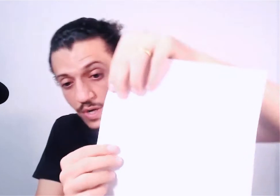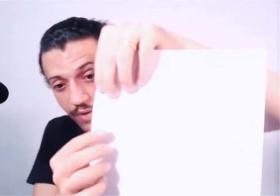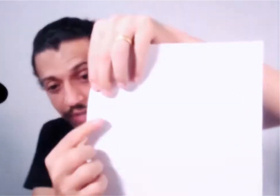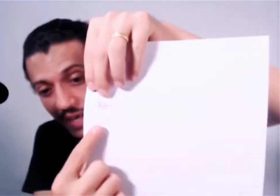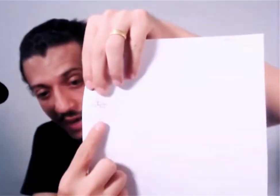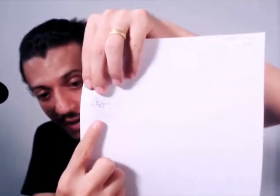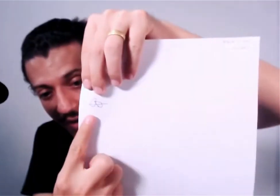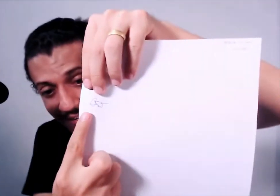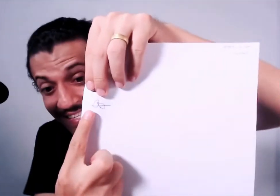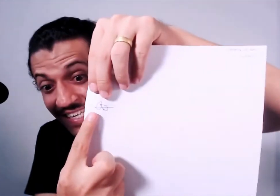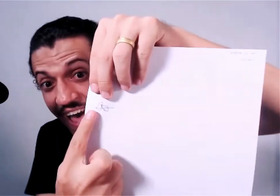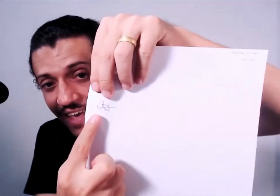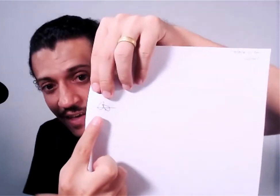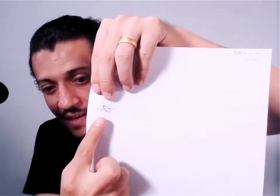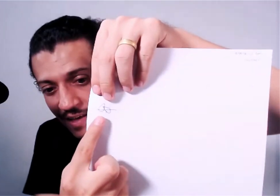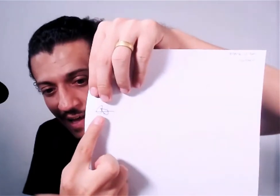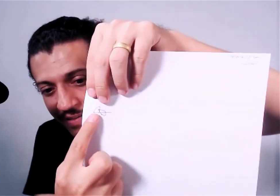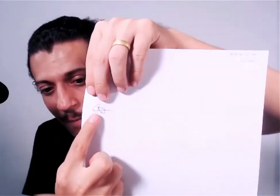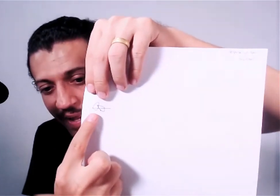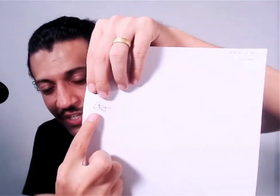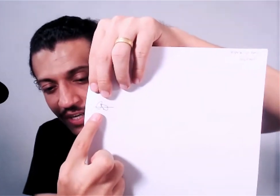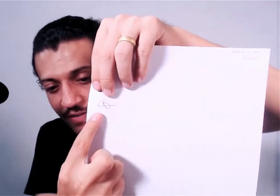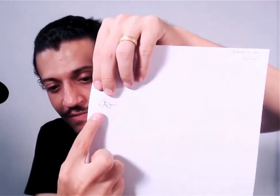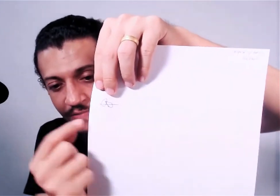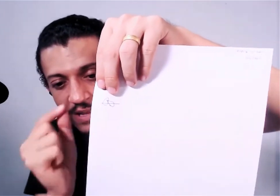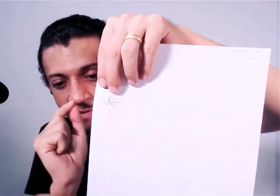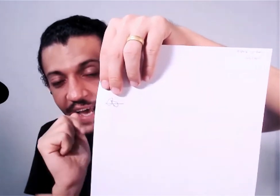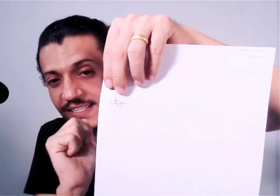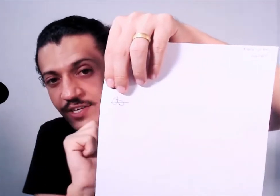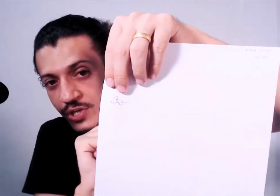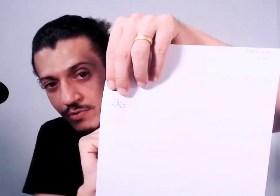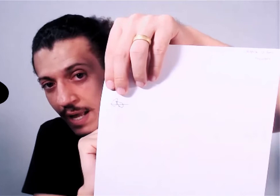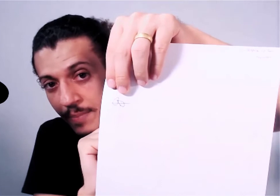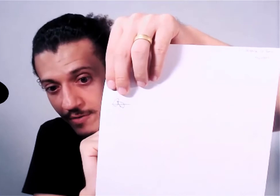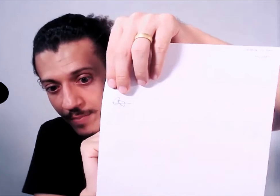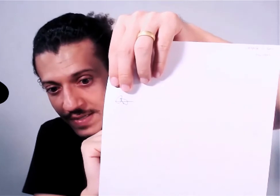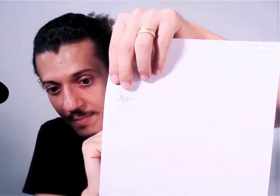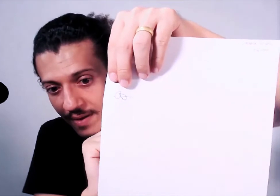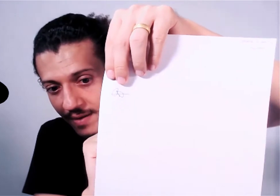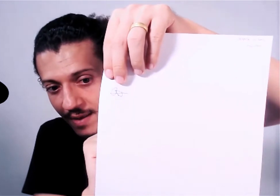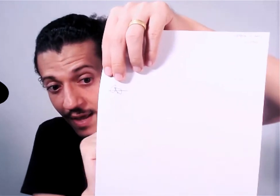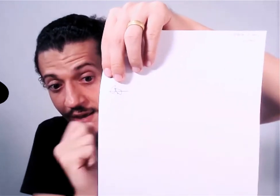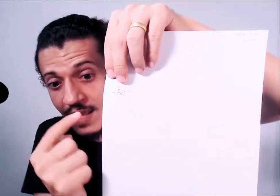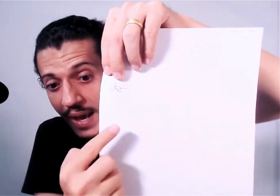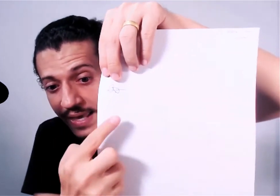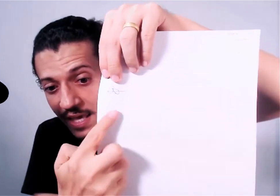2 mãos aqui sem estar preenchidas. Não está riscadinho, não está preto, percebe? Então, aqui o que